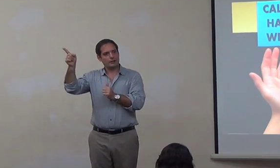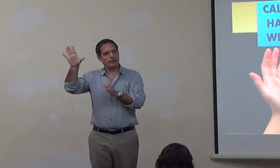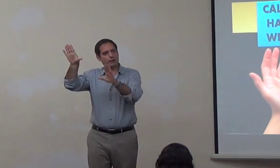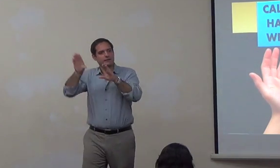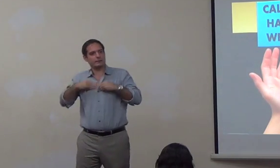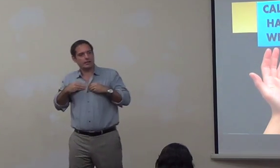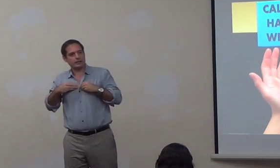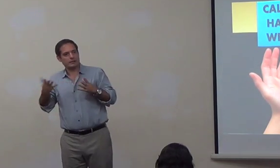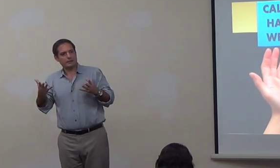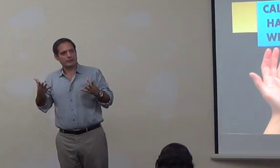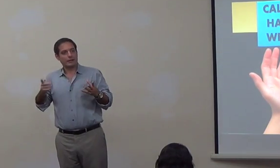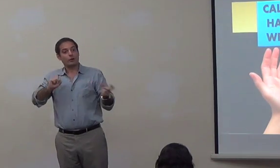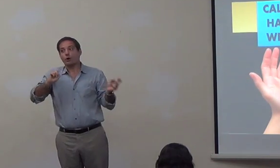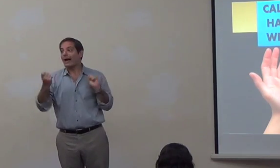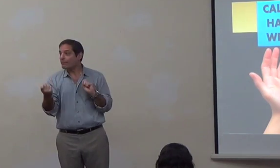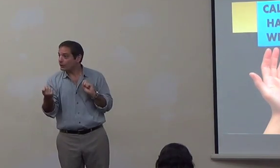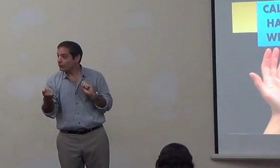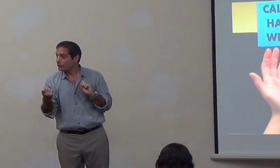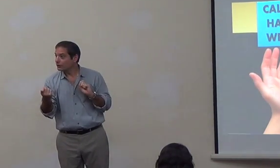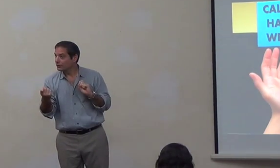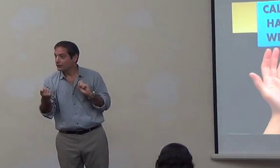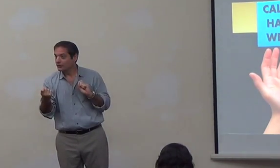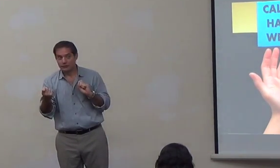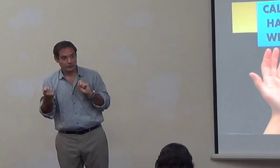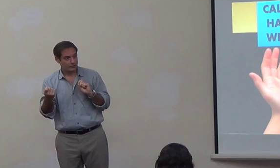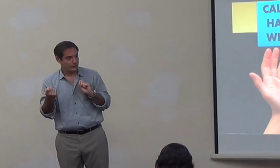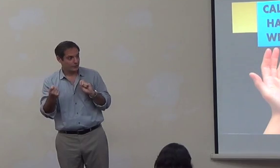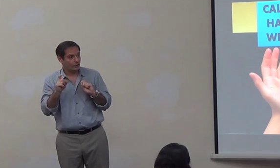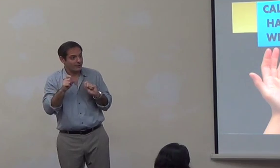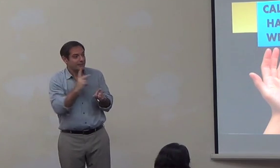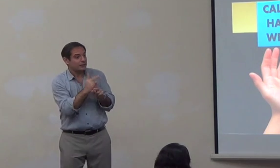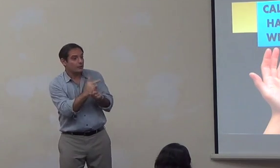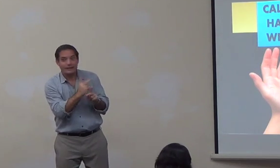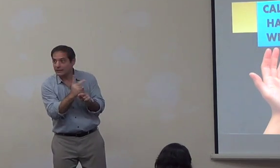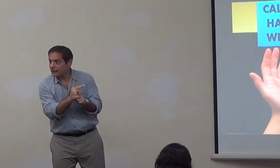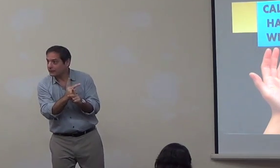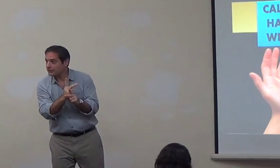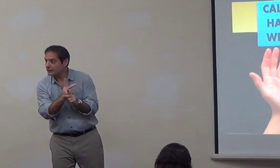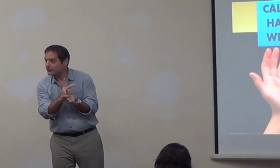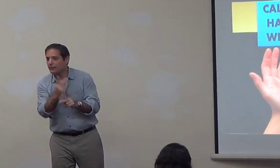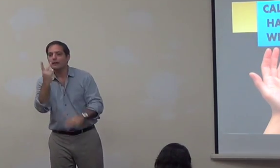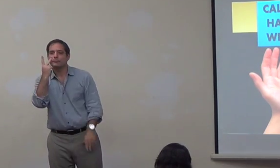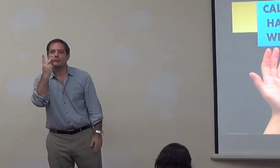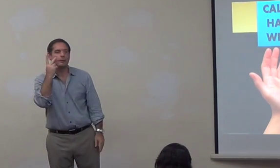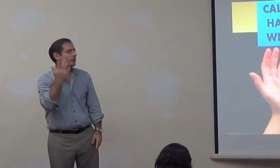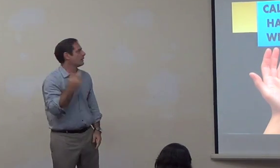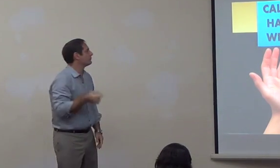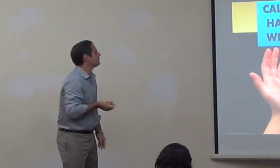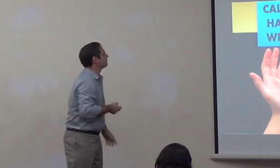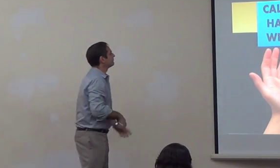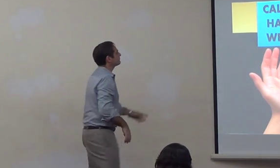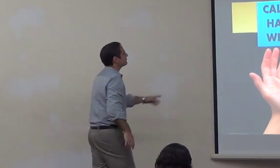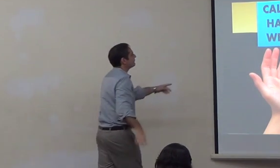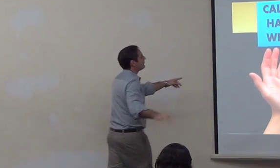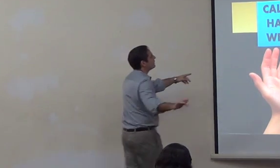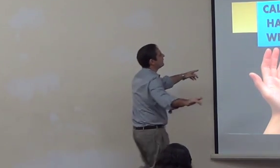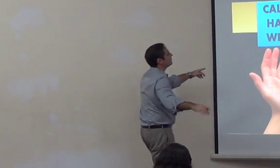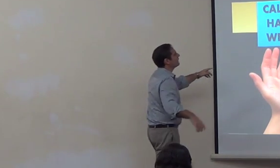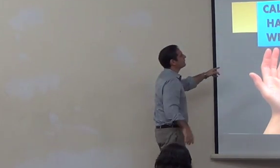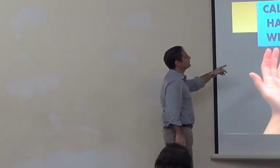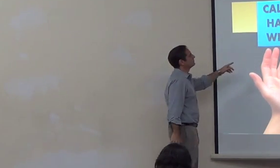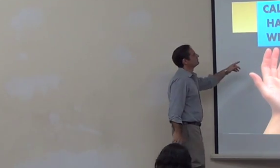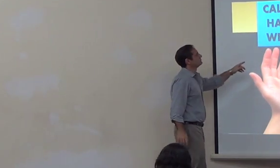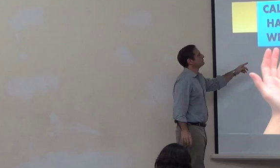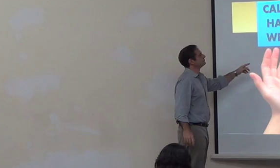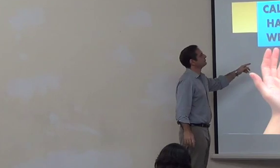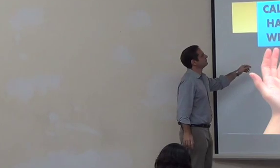¿Con él? ¿Él lo acepta? ¿Lo cambio? ¿Lo necesito mantener? Miren, vamos a mirar. Dale un